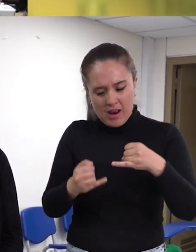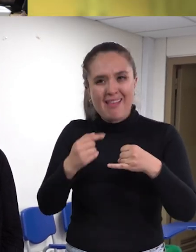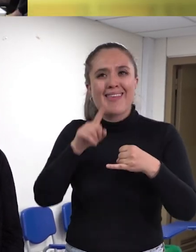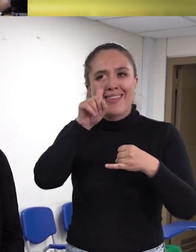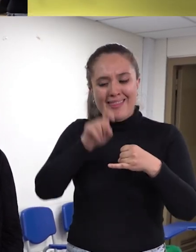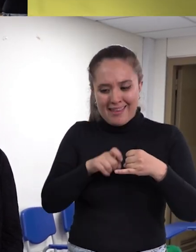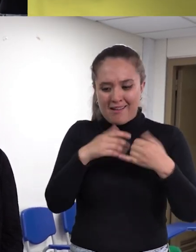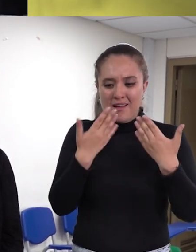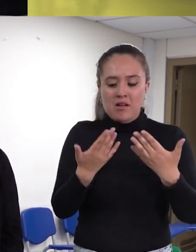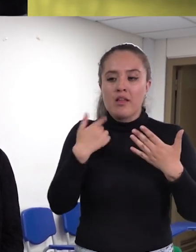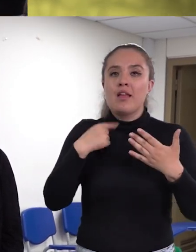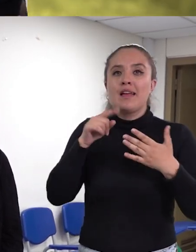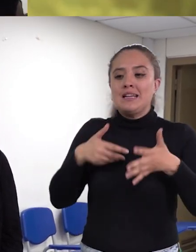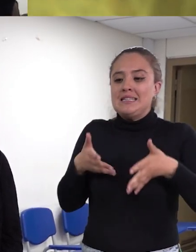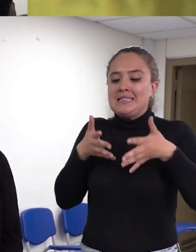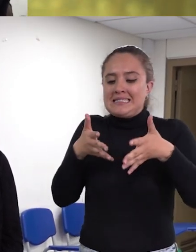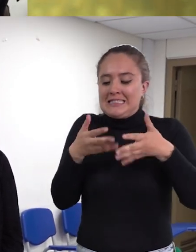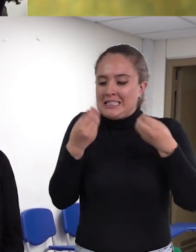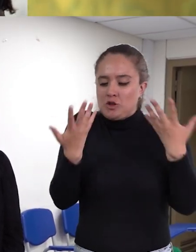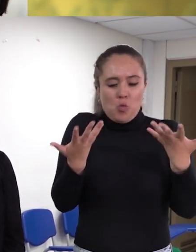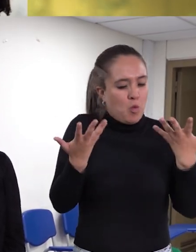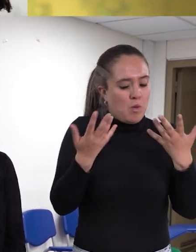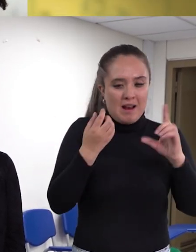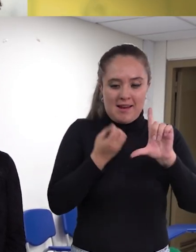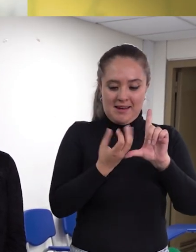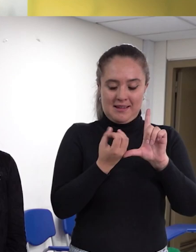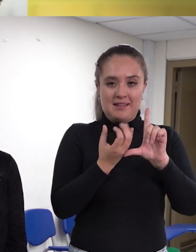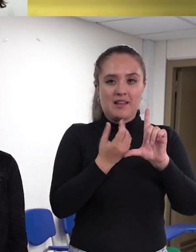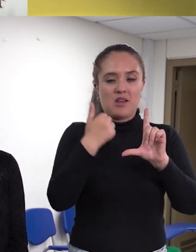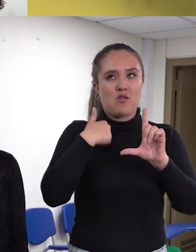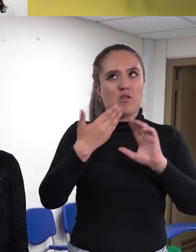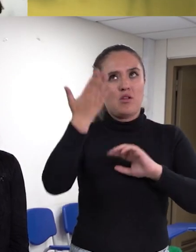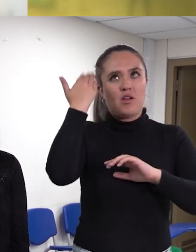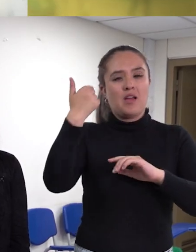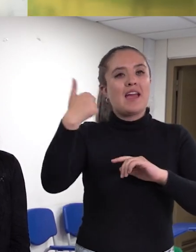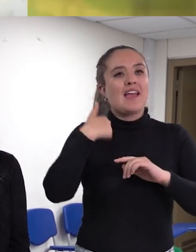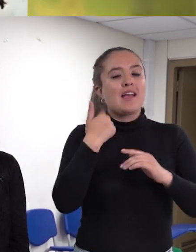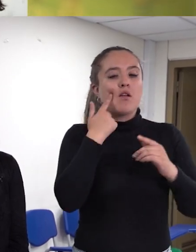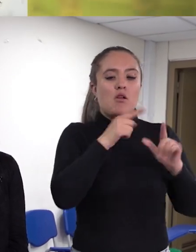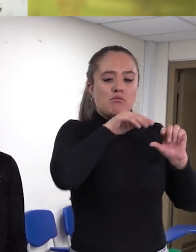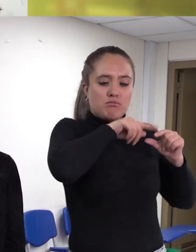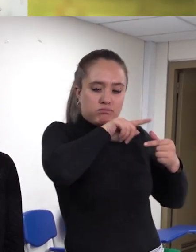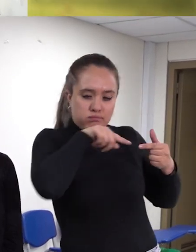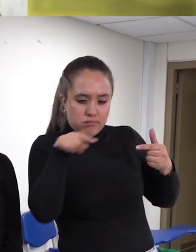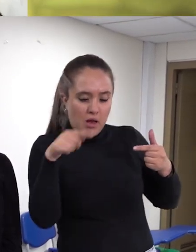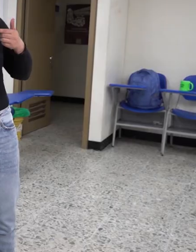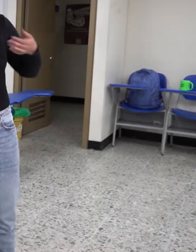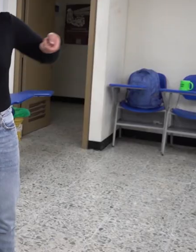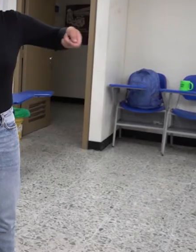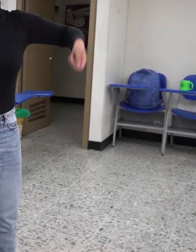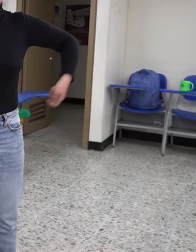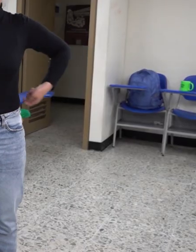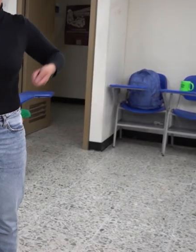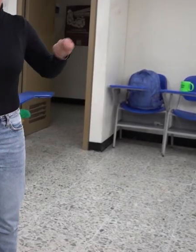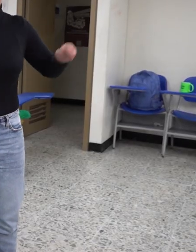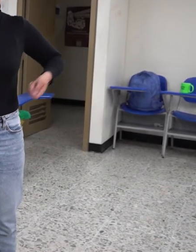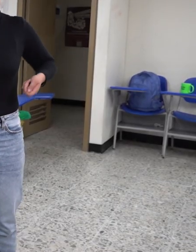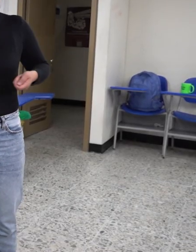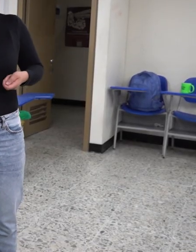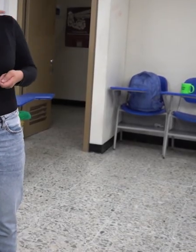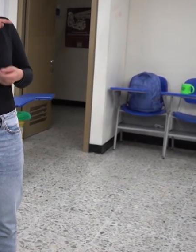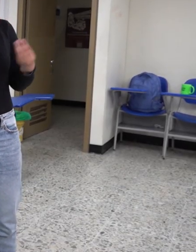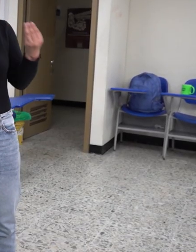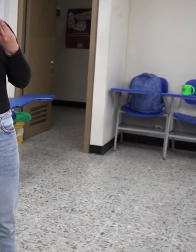teníamos que enseñar algo de nuestra licenciatura. Yo en ese entonces enseñé un ritmo básico de cumbia, y esta